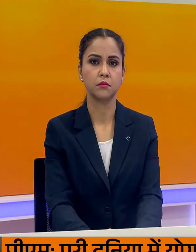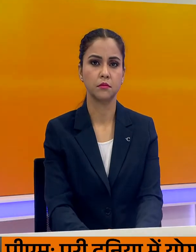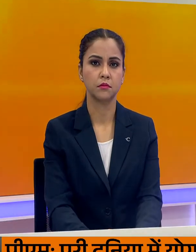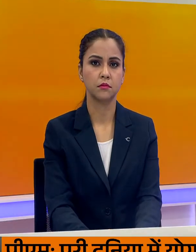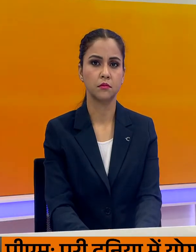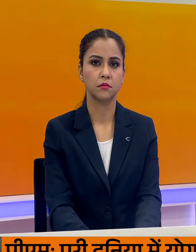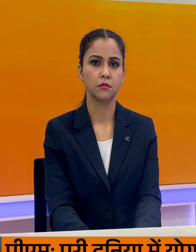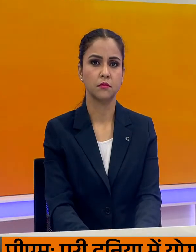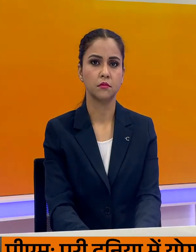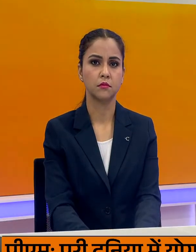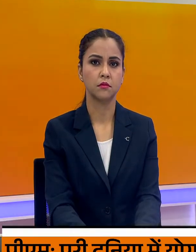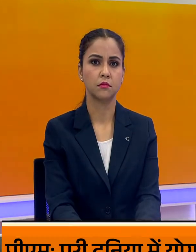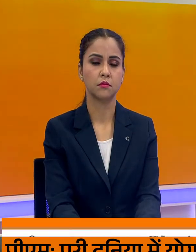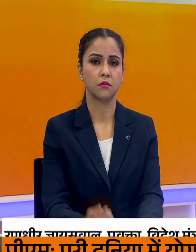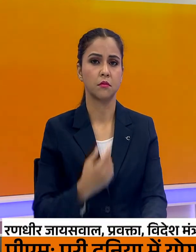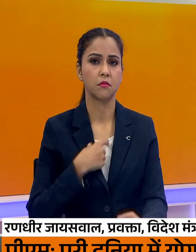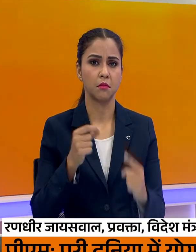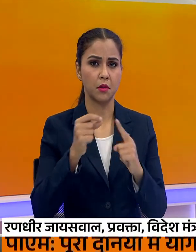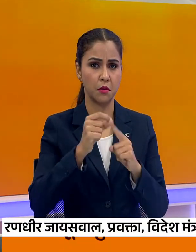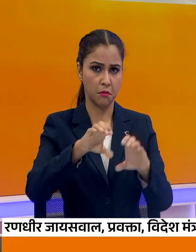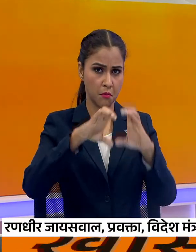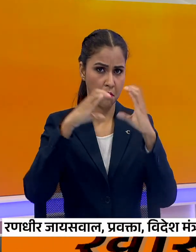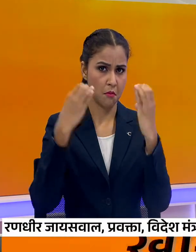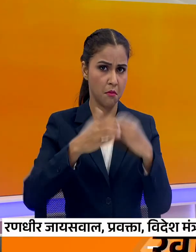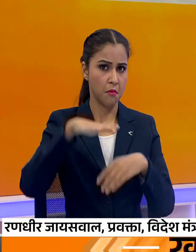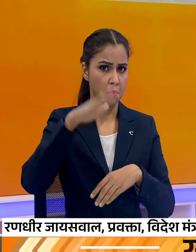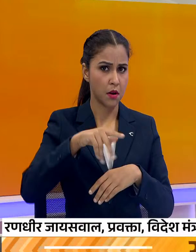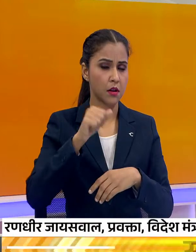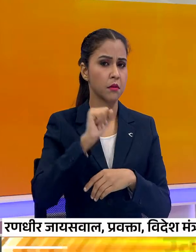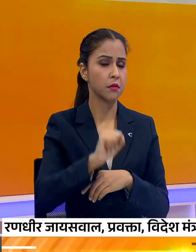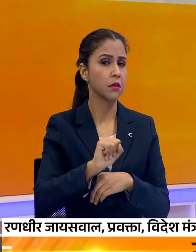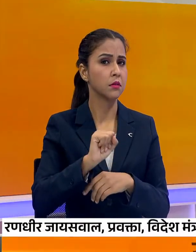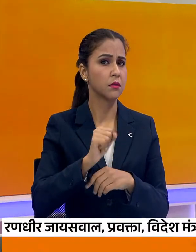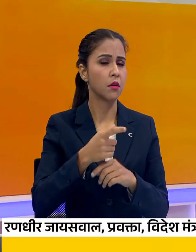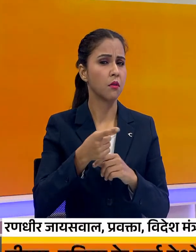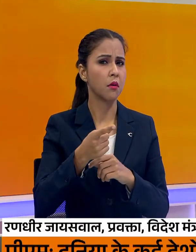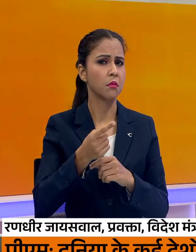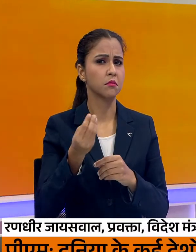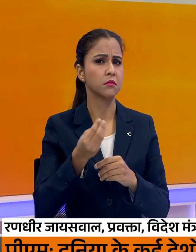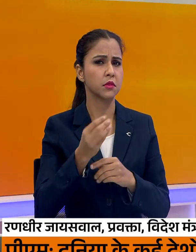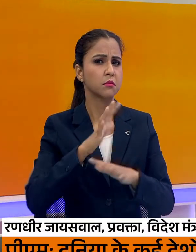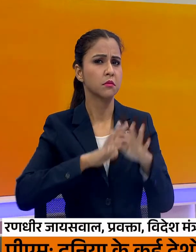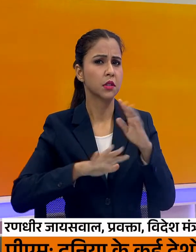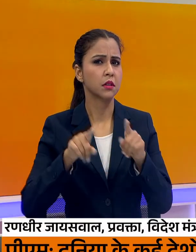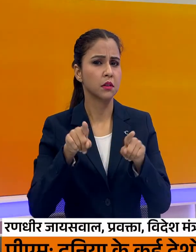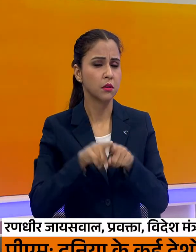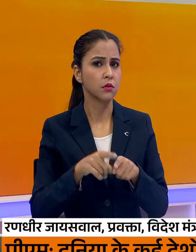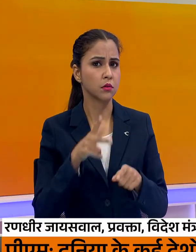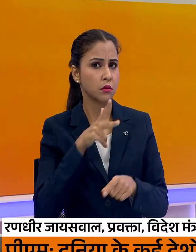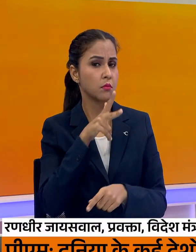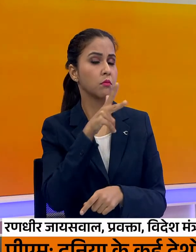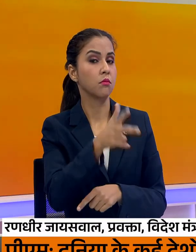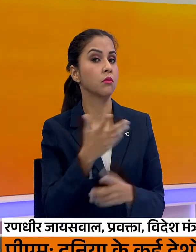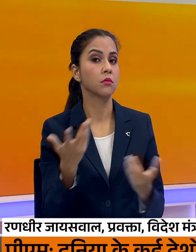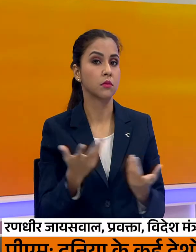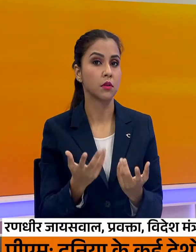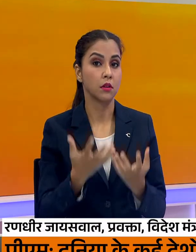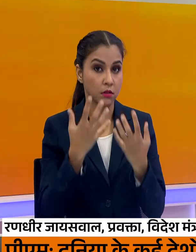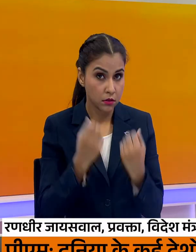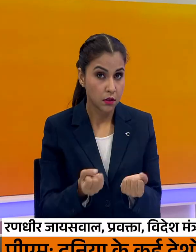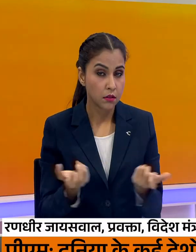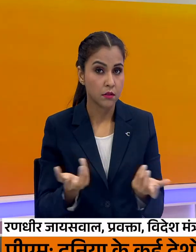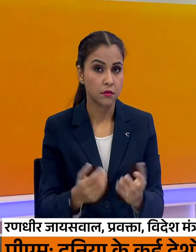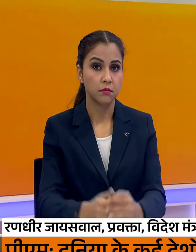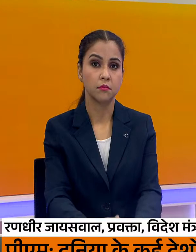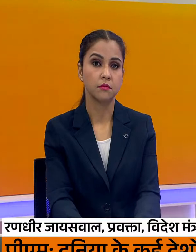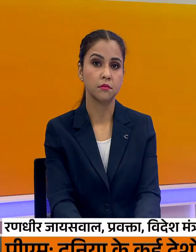कनाडा के पार्लियामेंट में जो वहां पर गतिविधि हुई, उसके लेके हम लोग ये कहना चाहते हैं कि